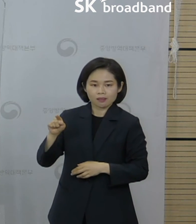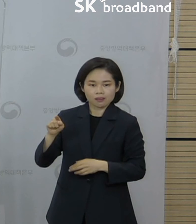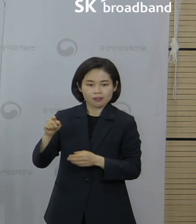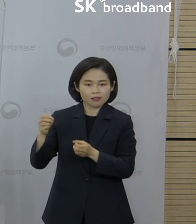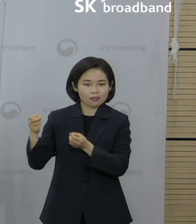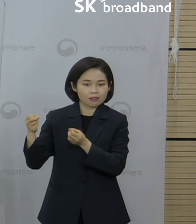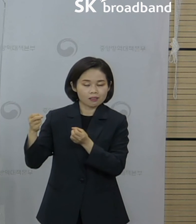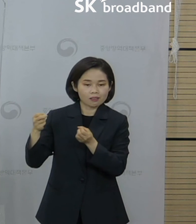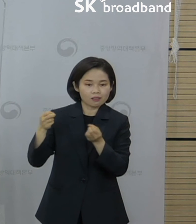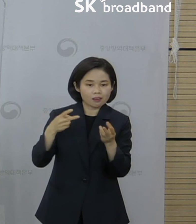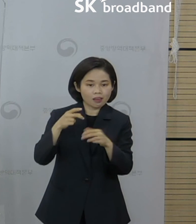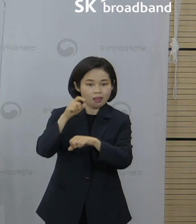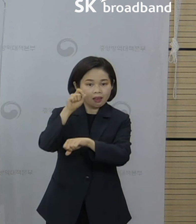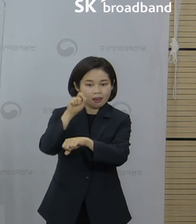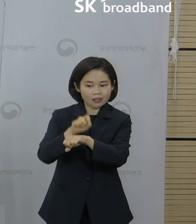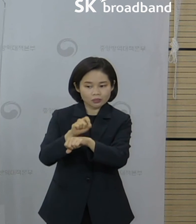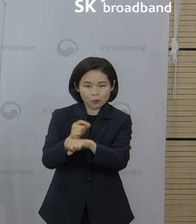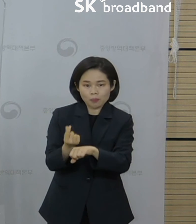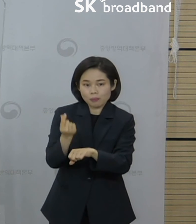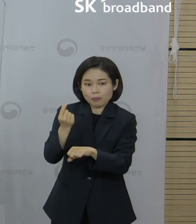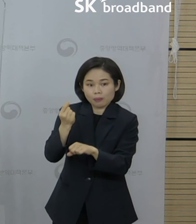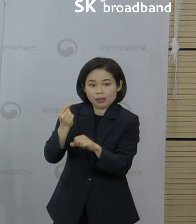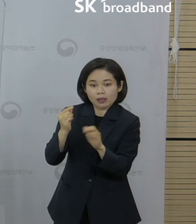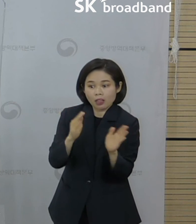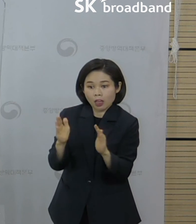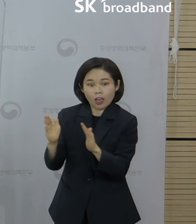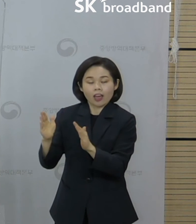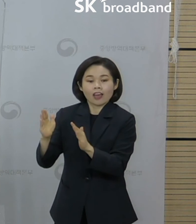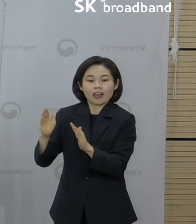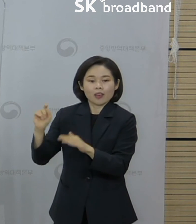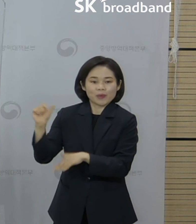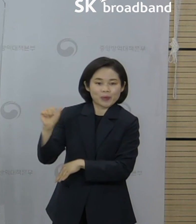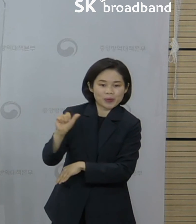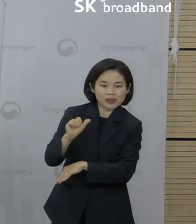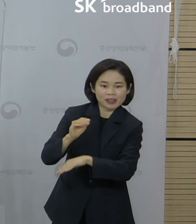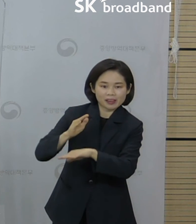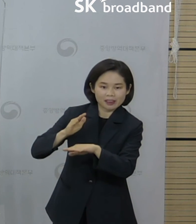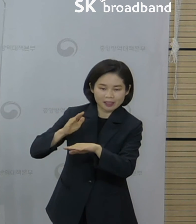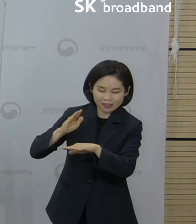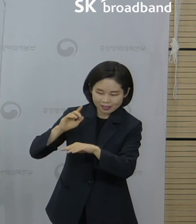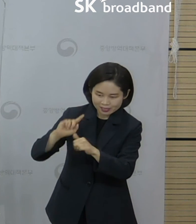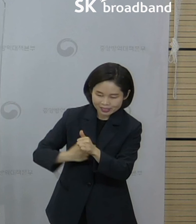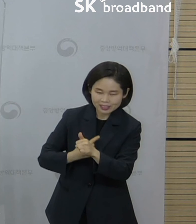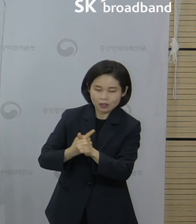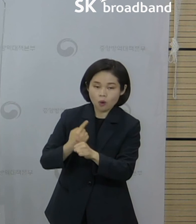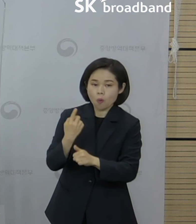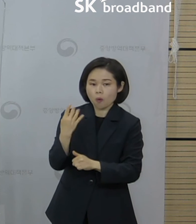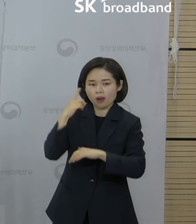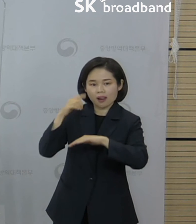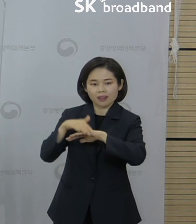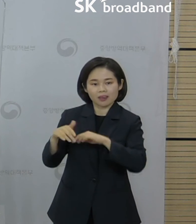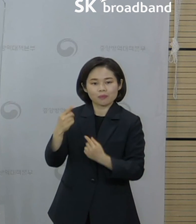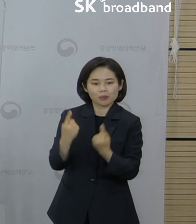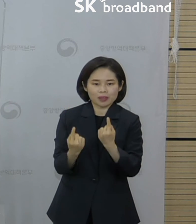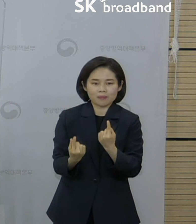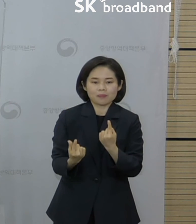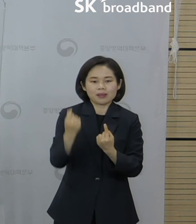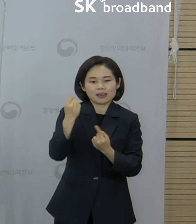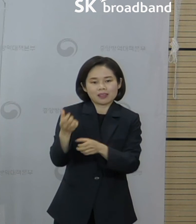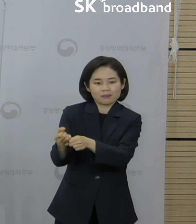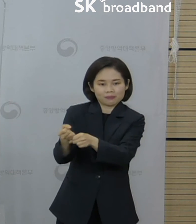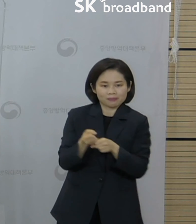절차 등이 좀 조속히 마무리됨에 따라서 당초보다 좀 앞당겨서 도착하게